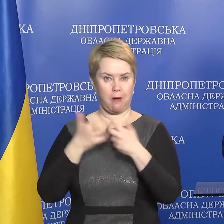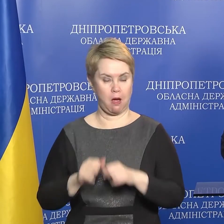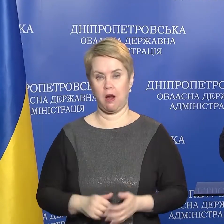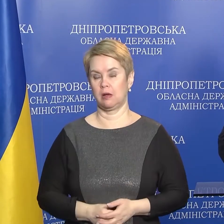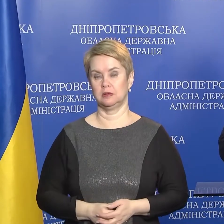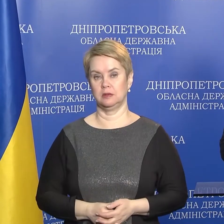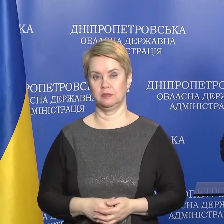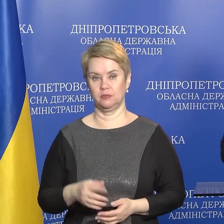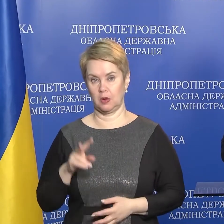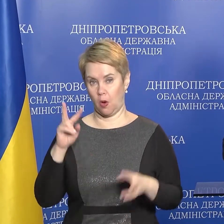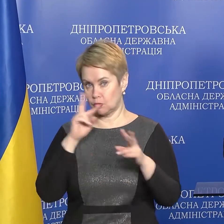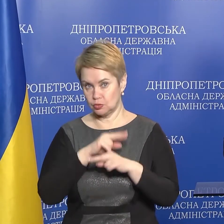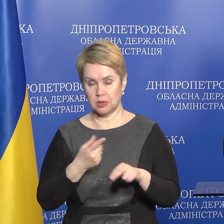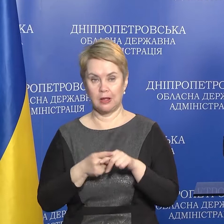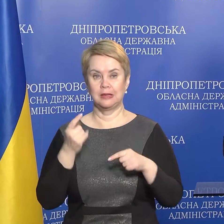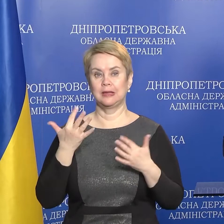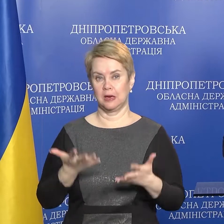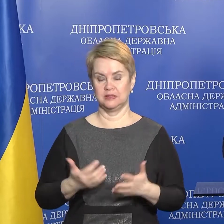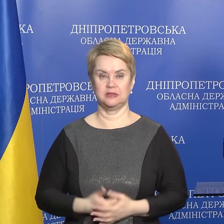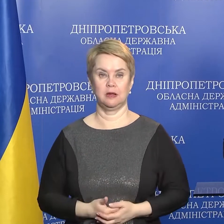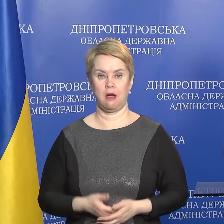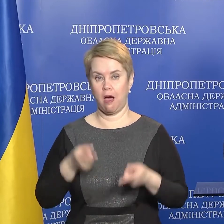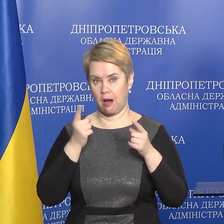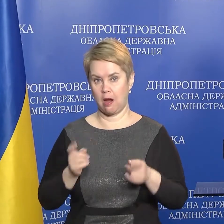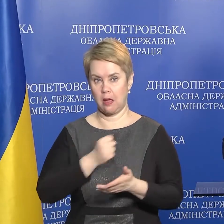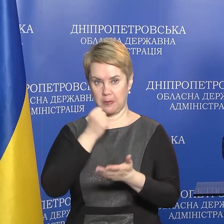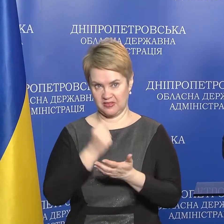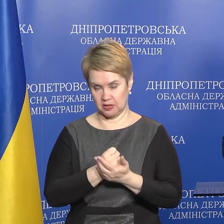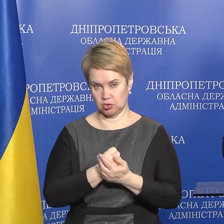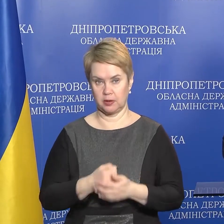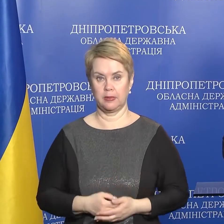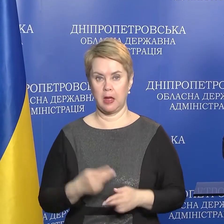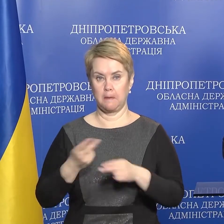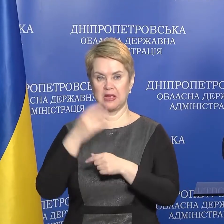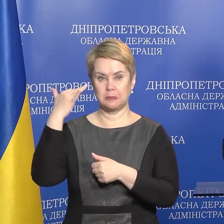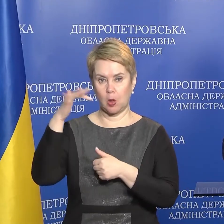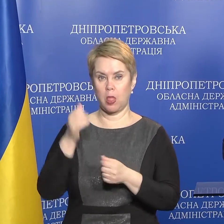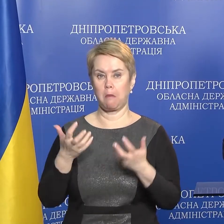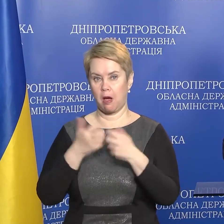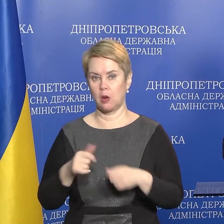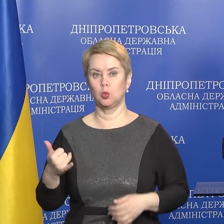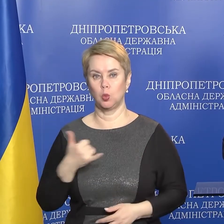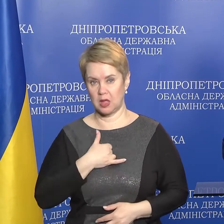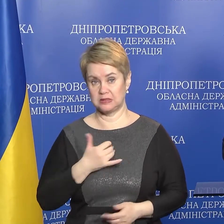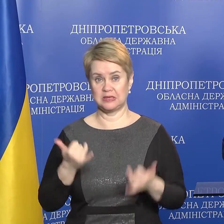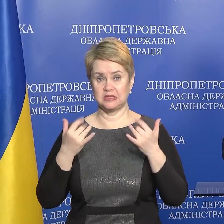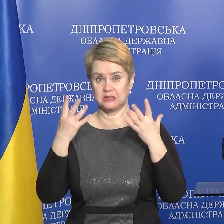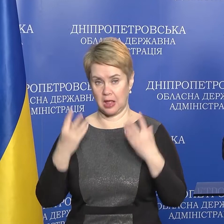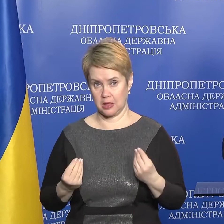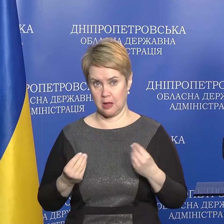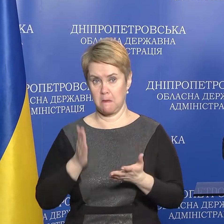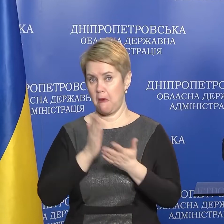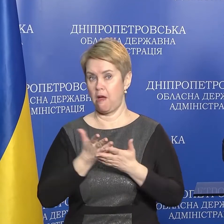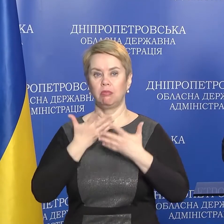апарати. В кількості реально підтверджених безпілотних літальних апаратів у нас на сьогоднішній